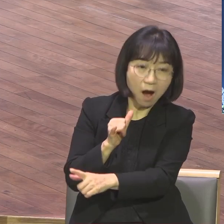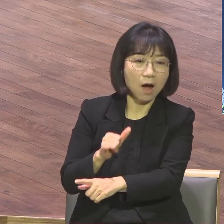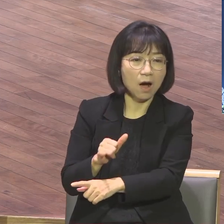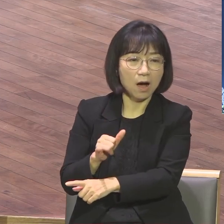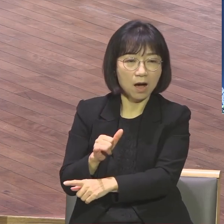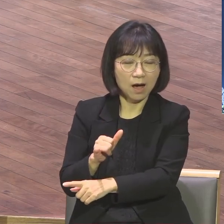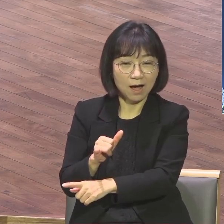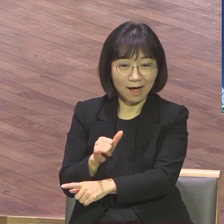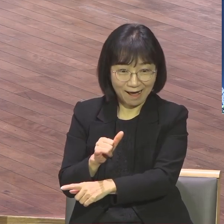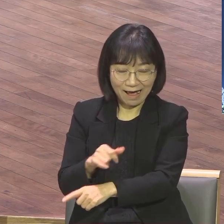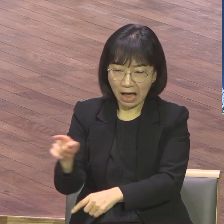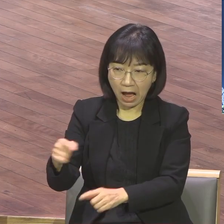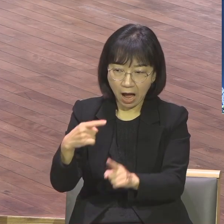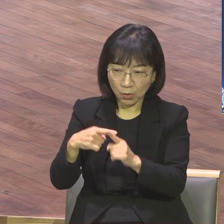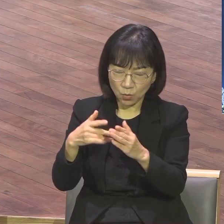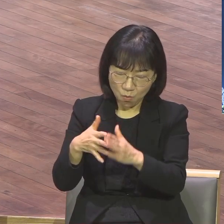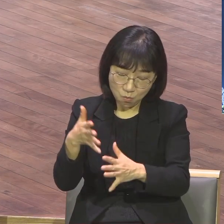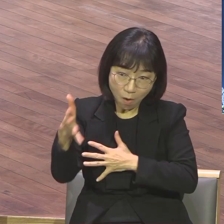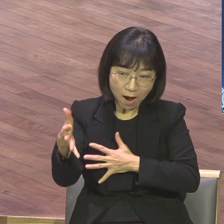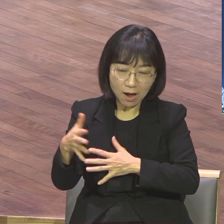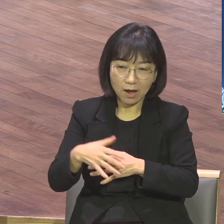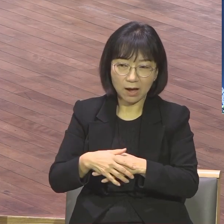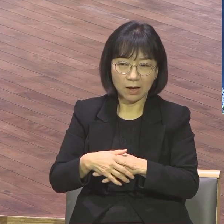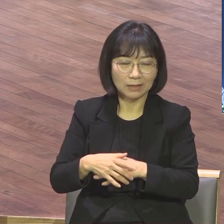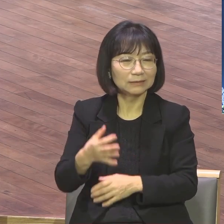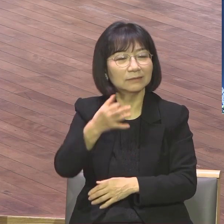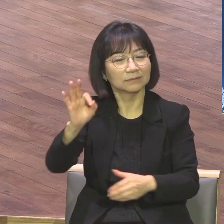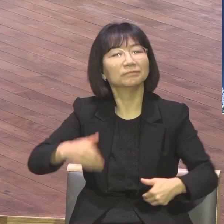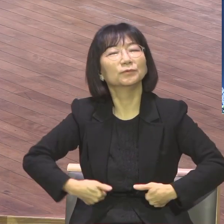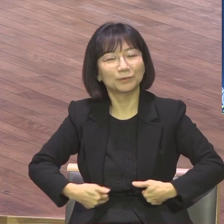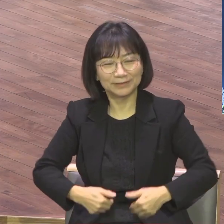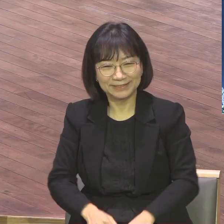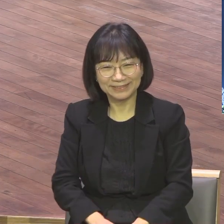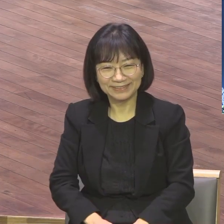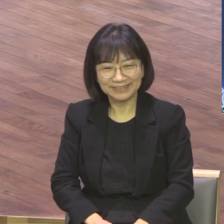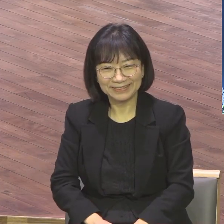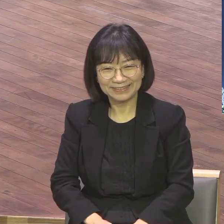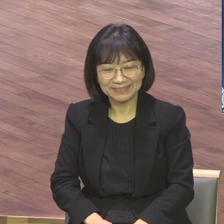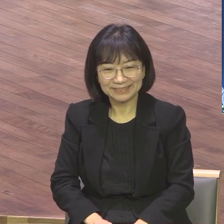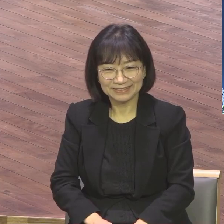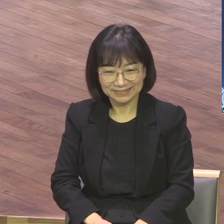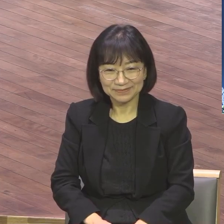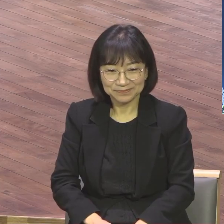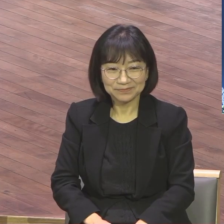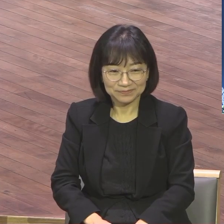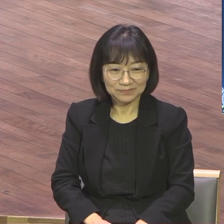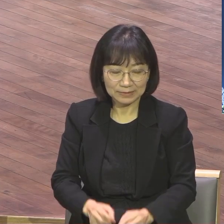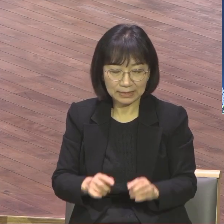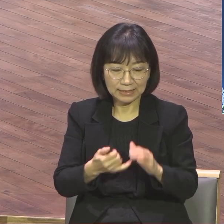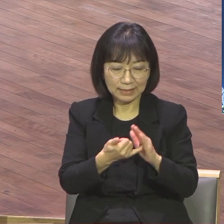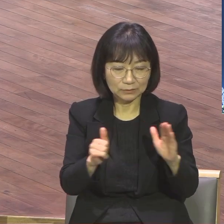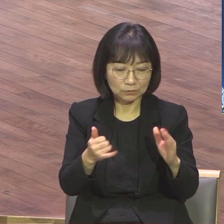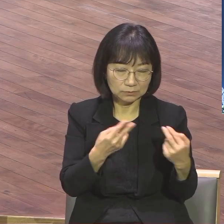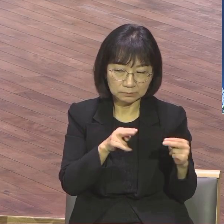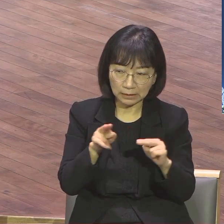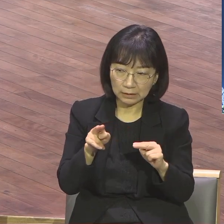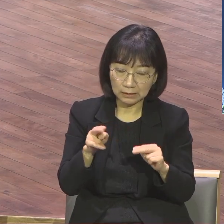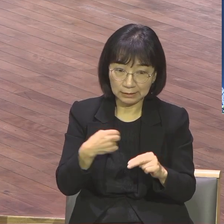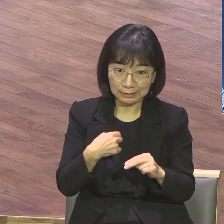예수쟁이구나, 교회밖에 모르구나. 아멘. 이런 가족부터